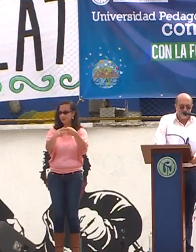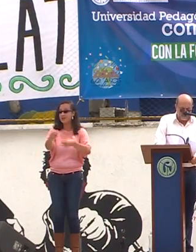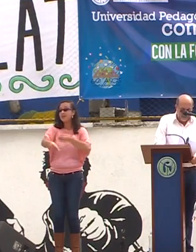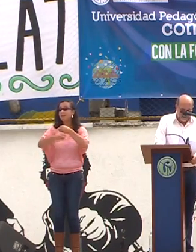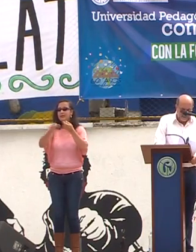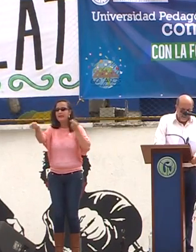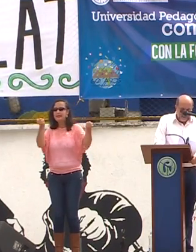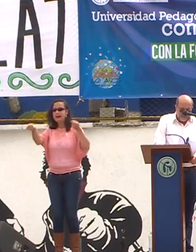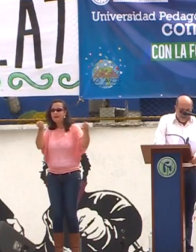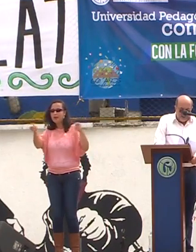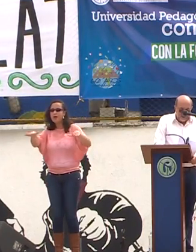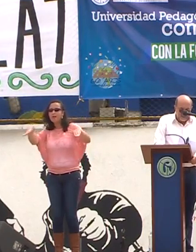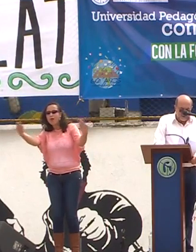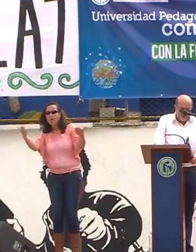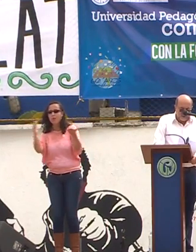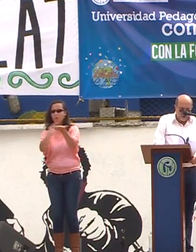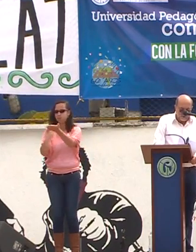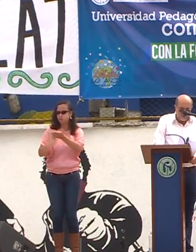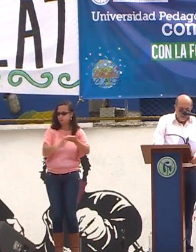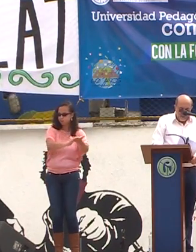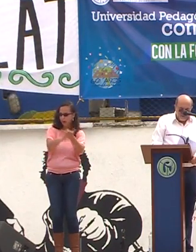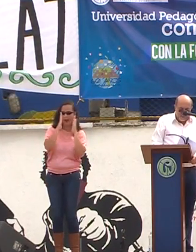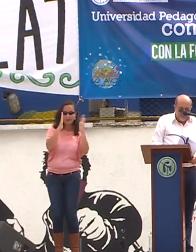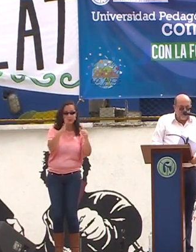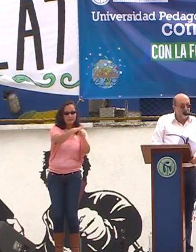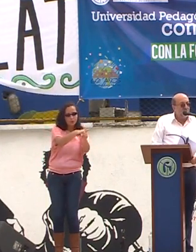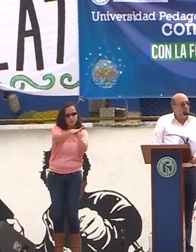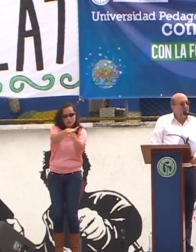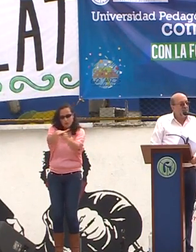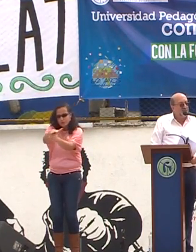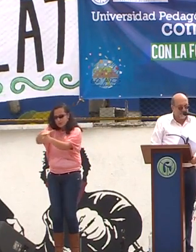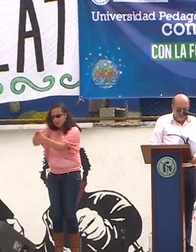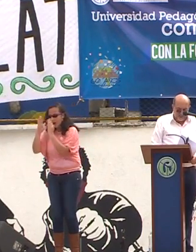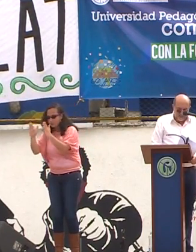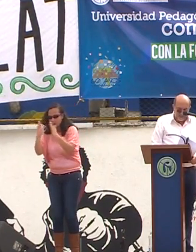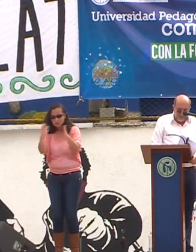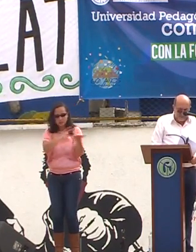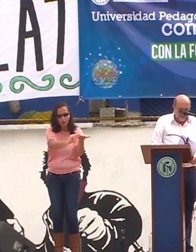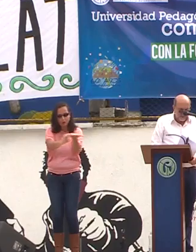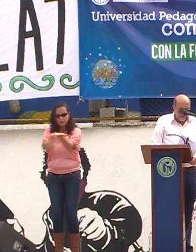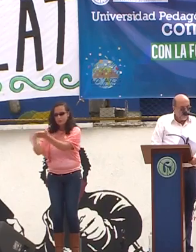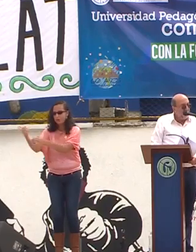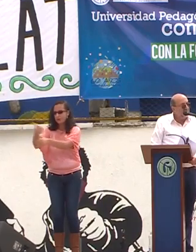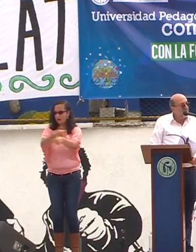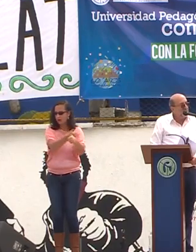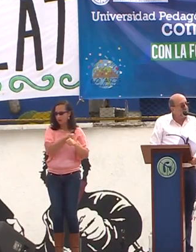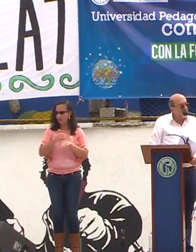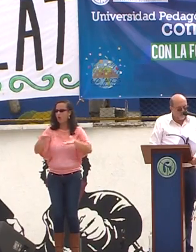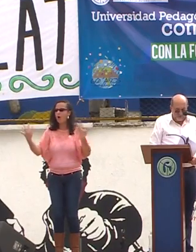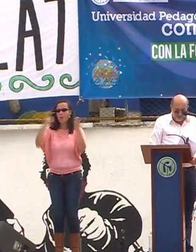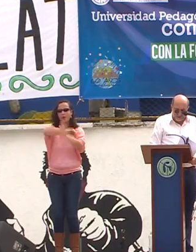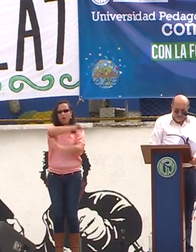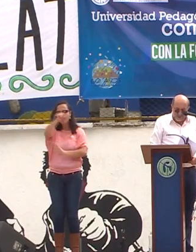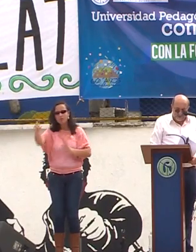permitan atender cada situación desde visiones de integralidad,